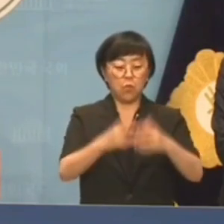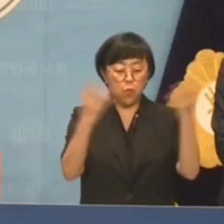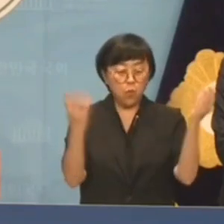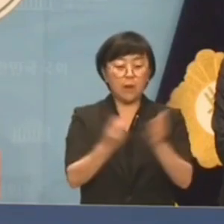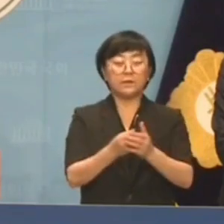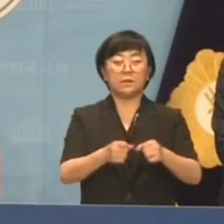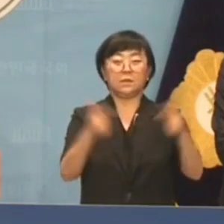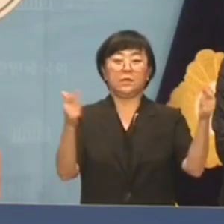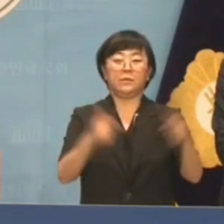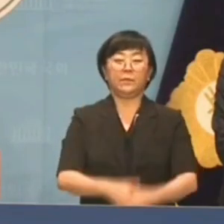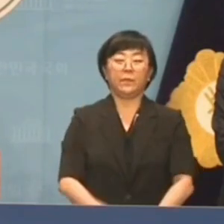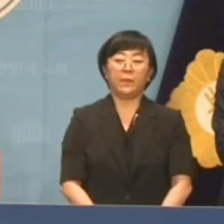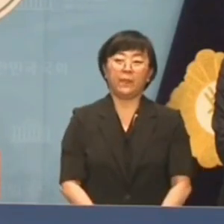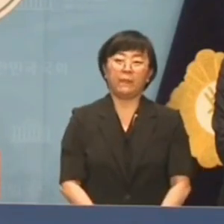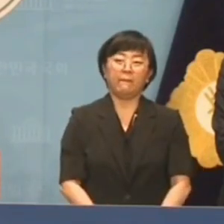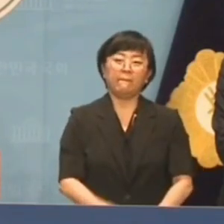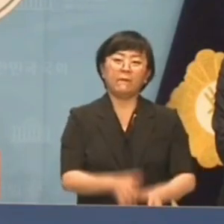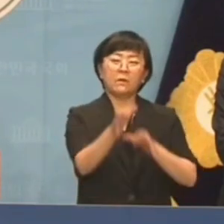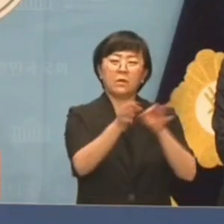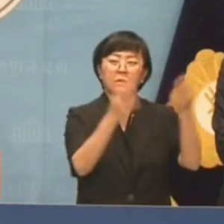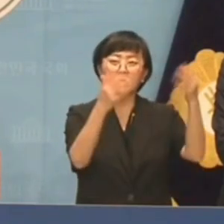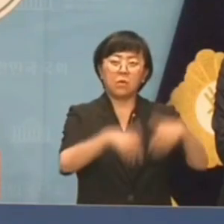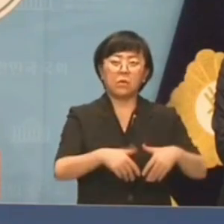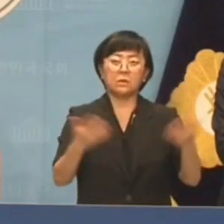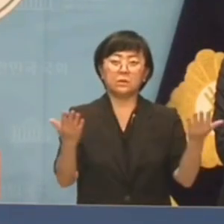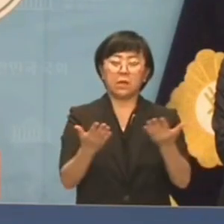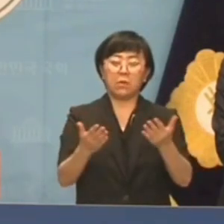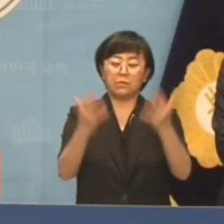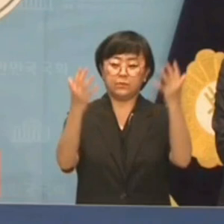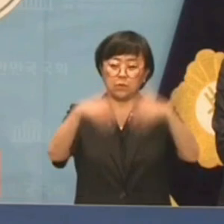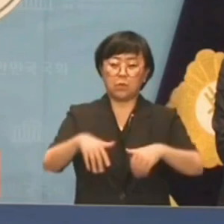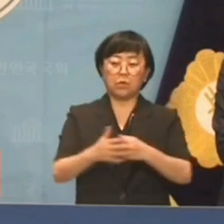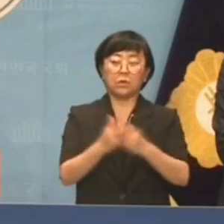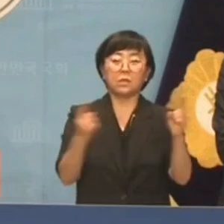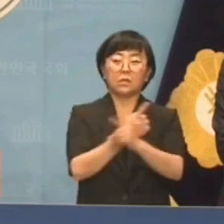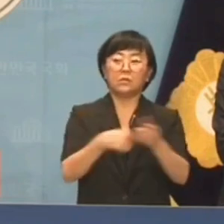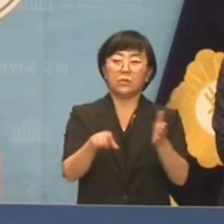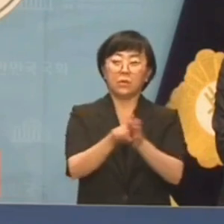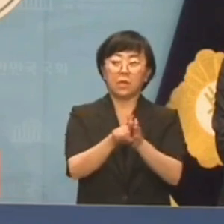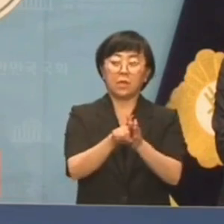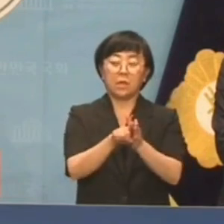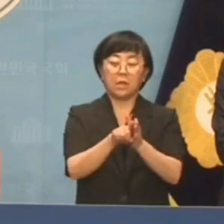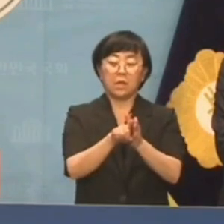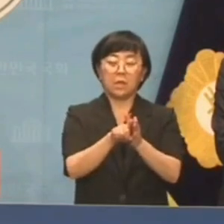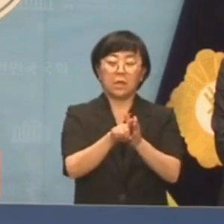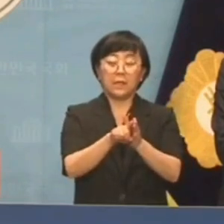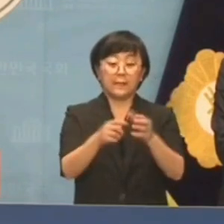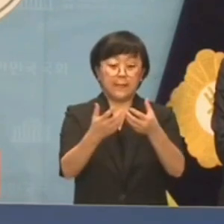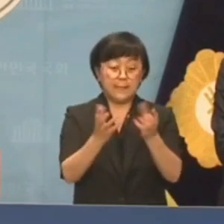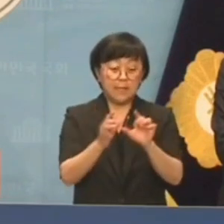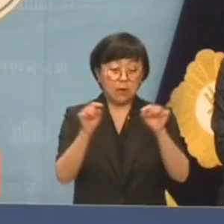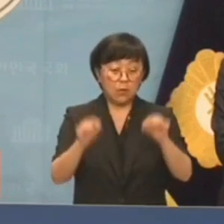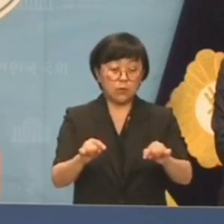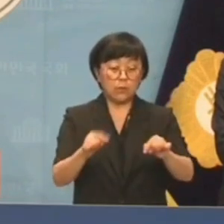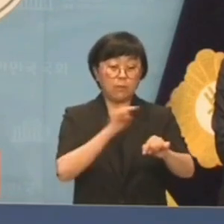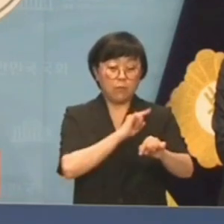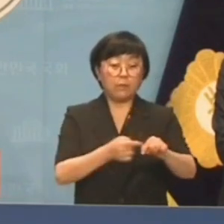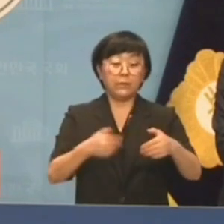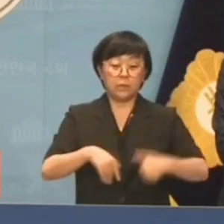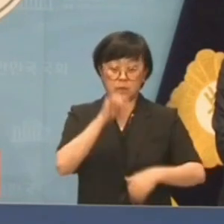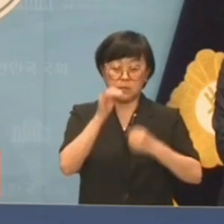것이다. 특고노동자의 거래 조건과 작업 조건 개선을 위해 최소한 단체 교섭이 허용돼야